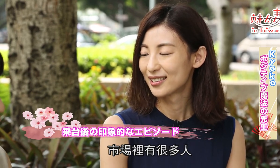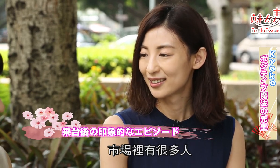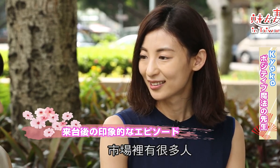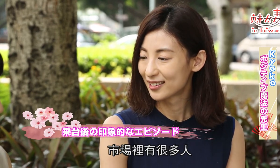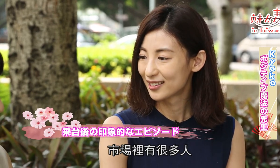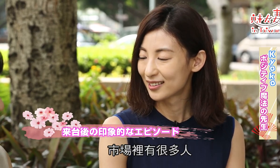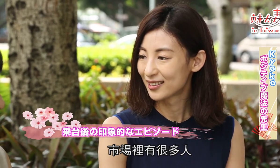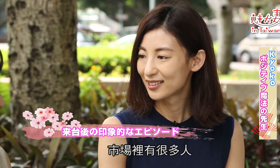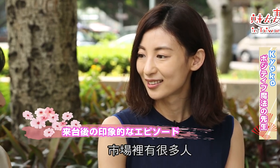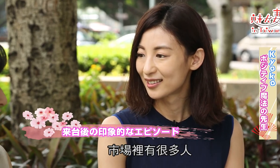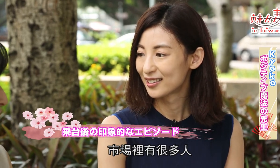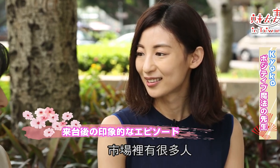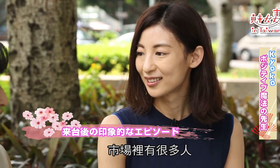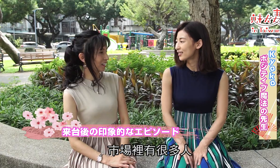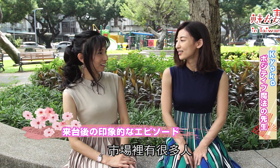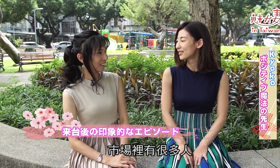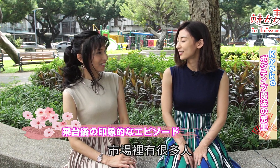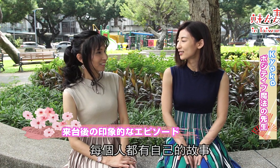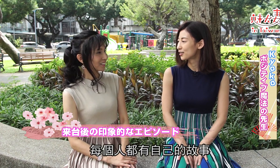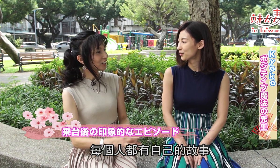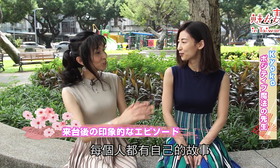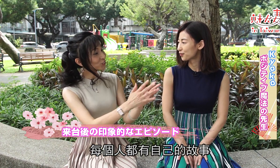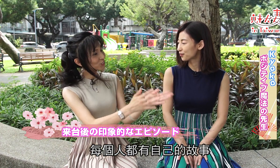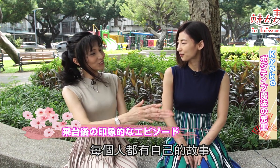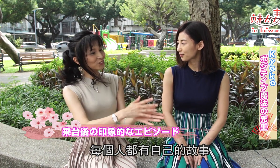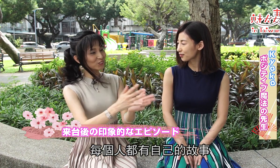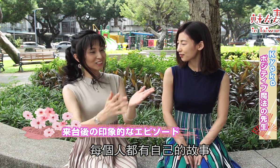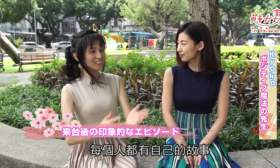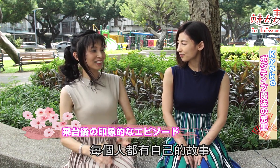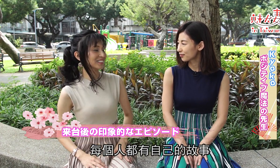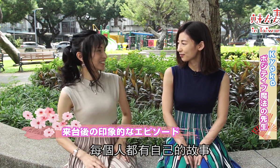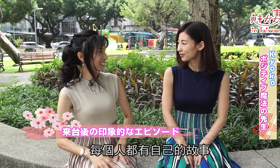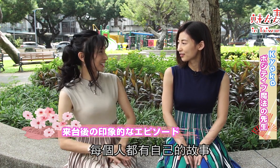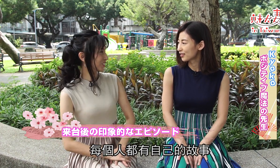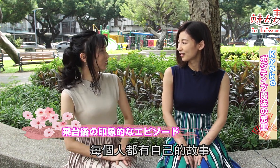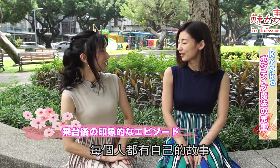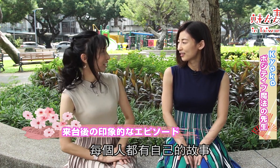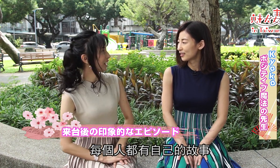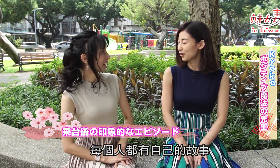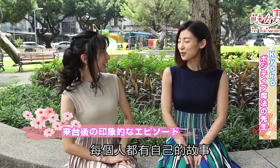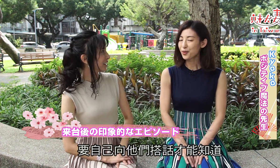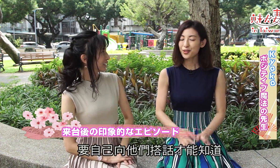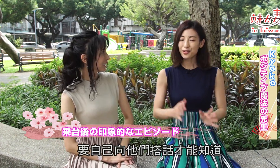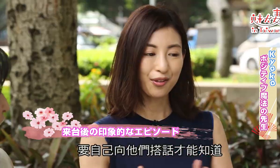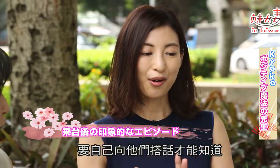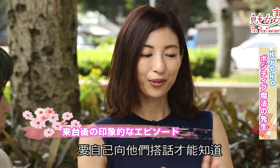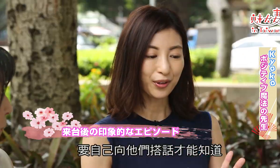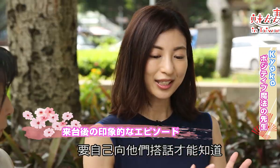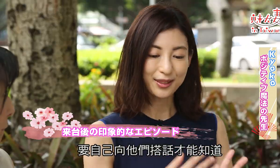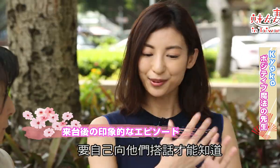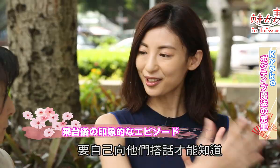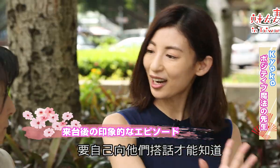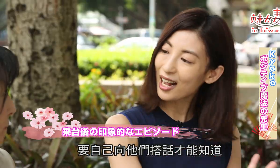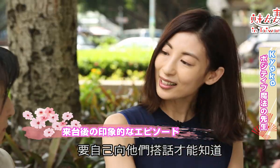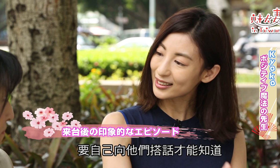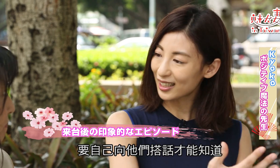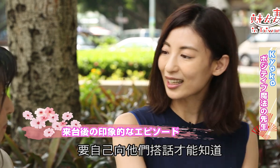が市場にはいらっしゃるので、なんかそれぞれに物語があるんだなと思って。 でもそういうのは本当に自分から話しかけた